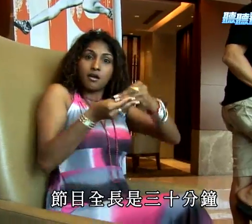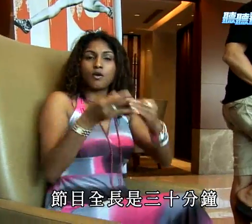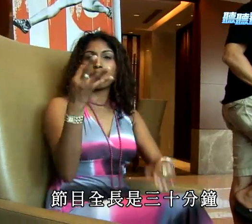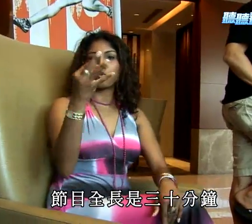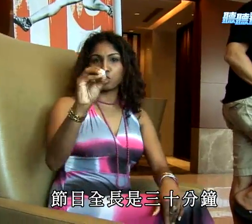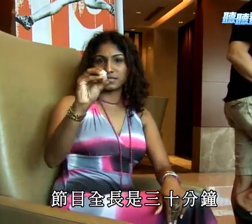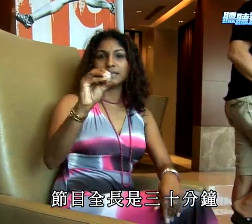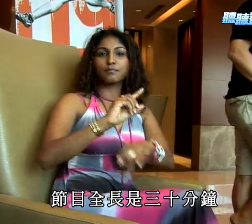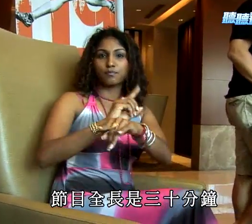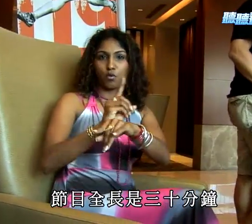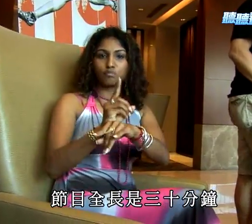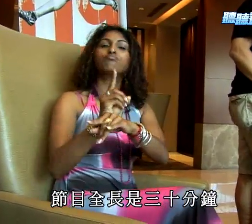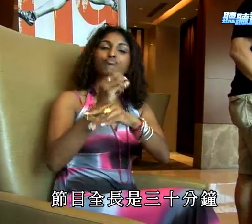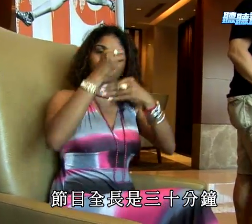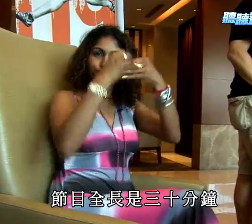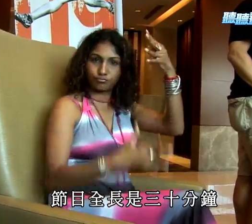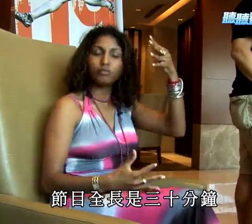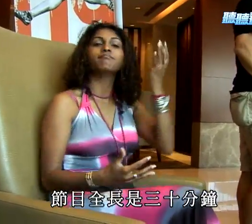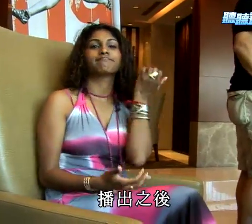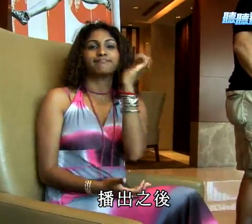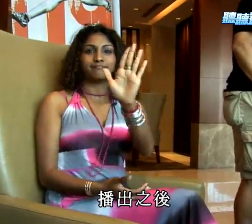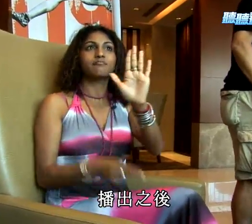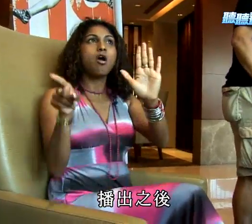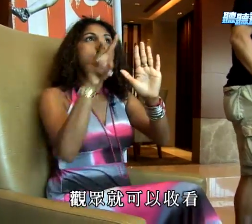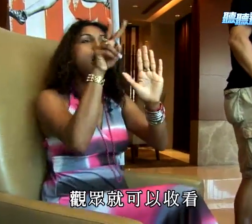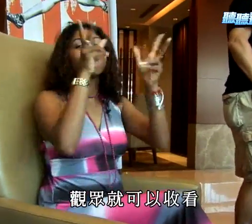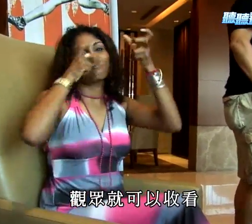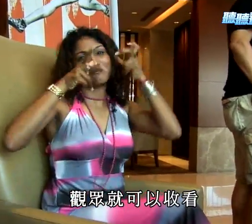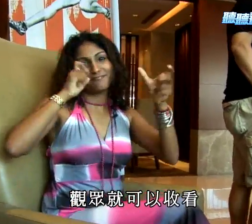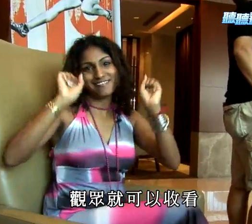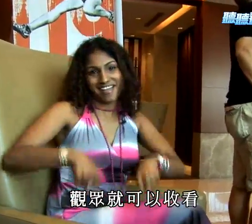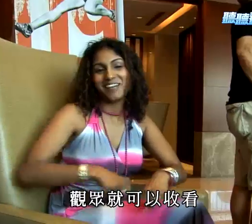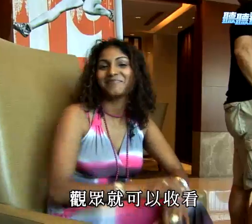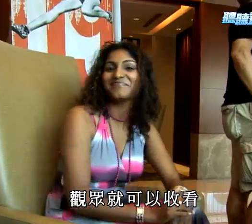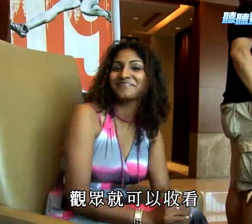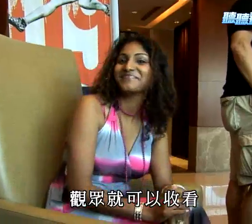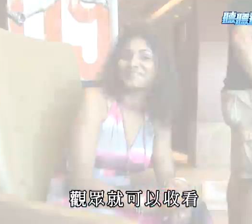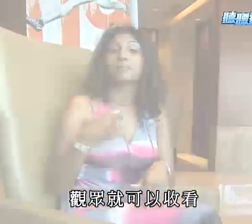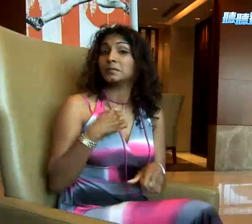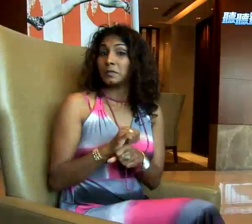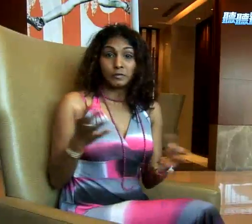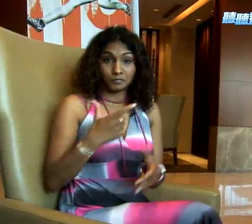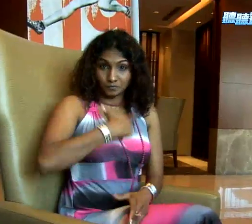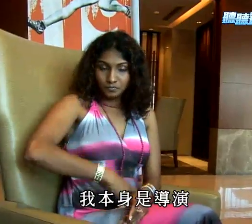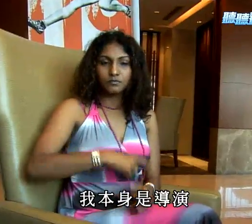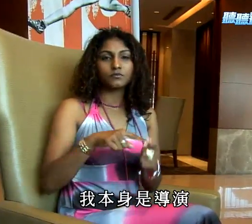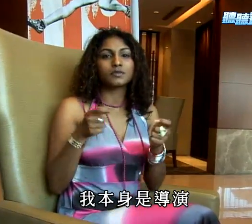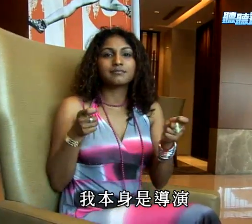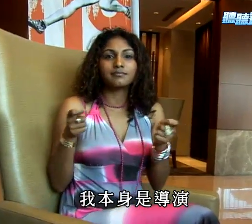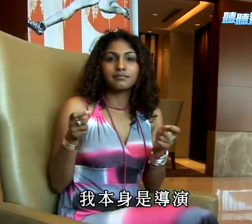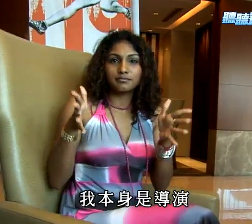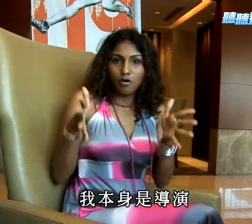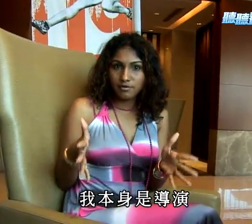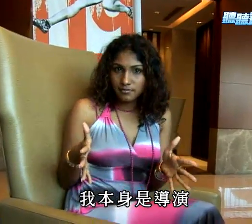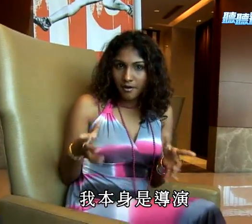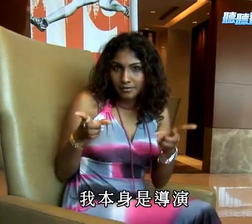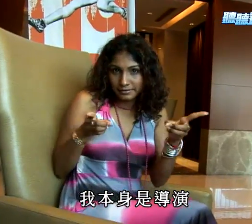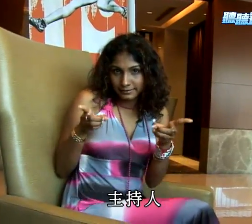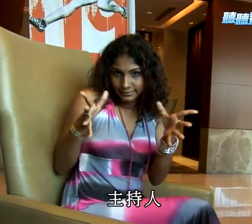长是30分钟，播出之后观众就可以收看。我本身是导演、主持